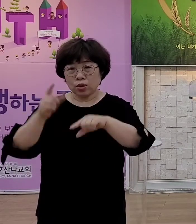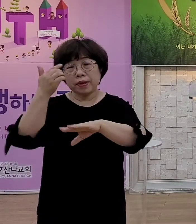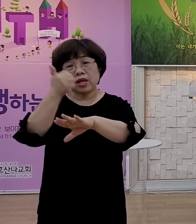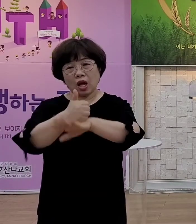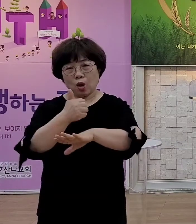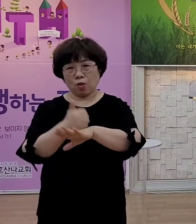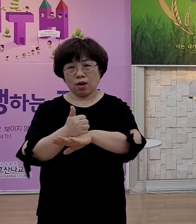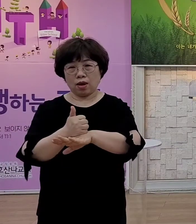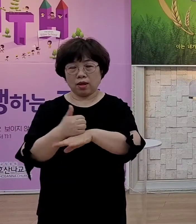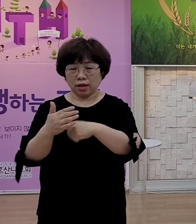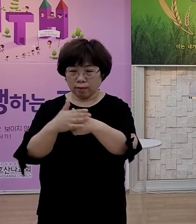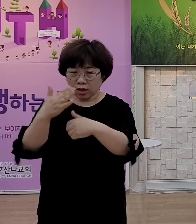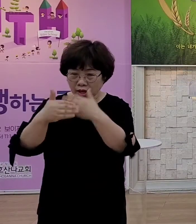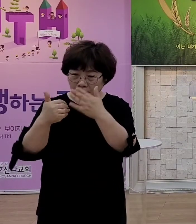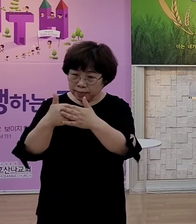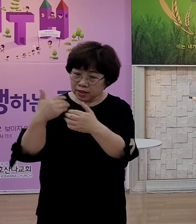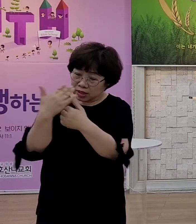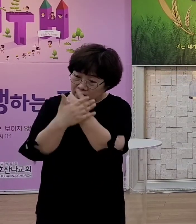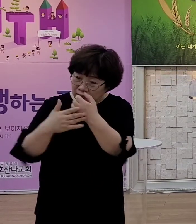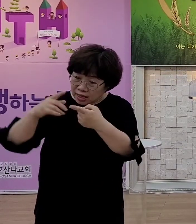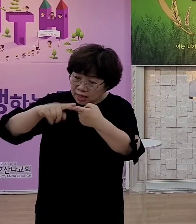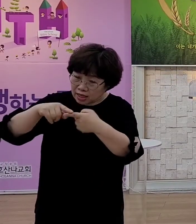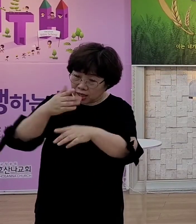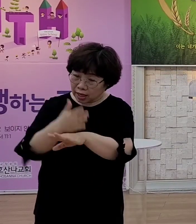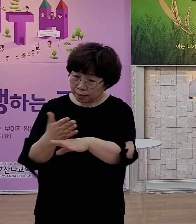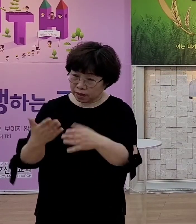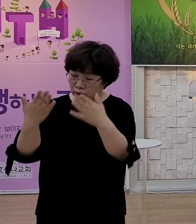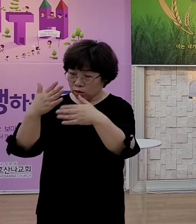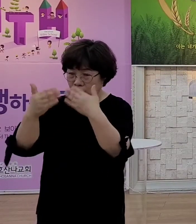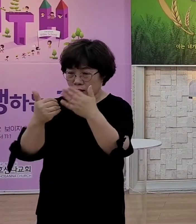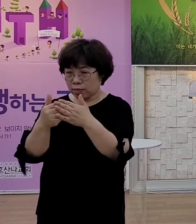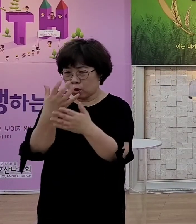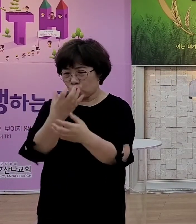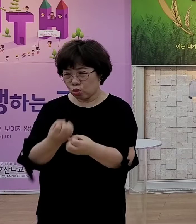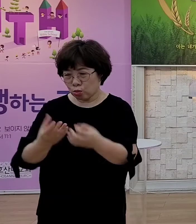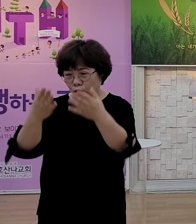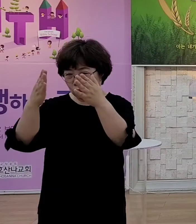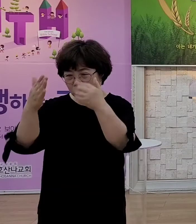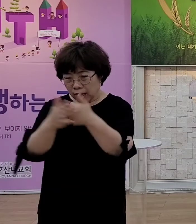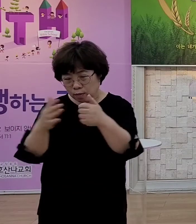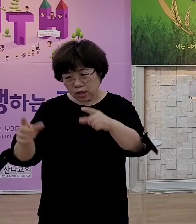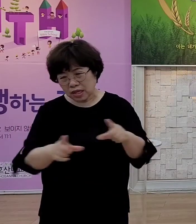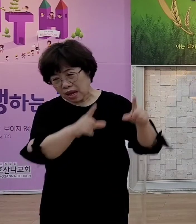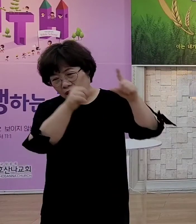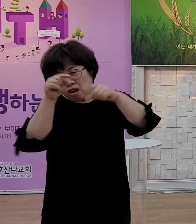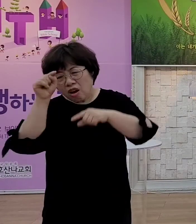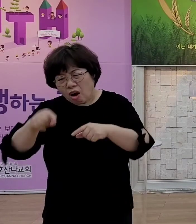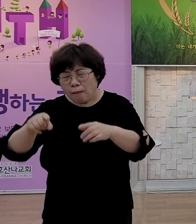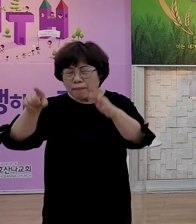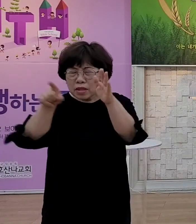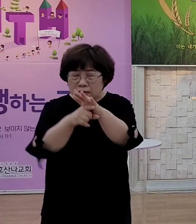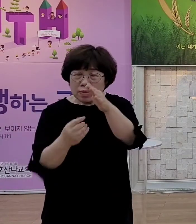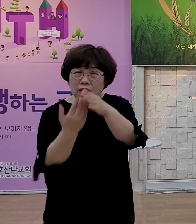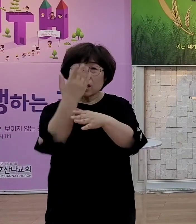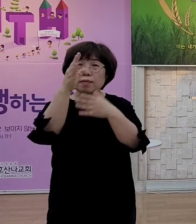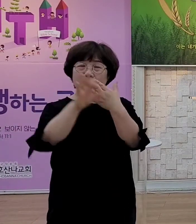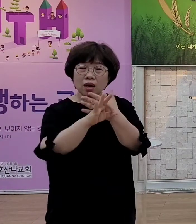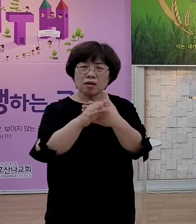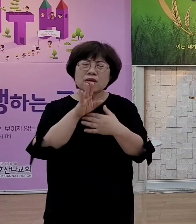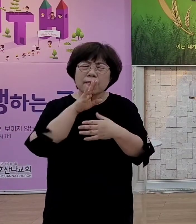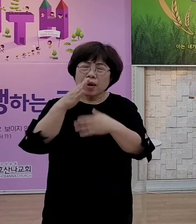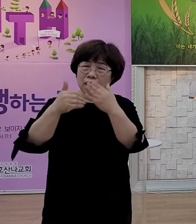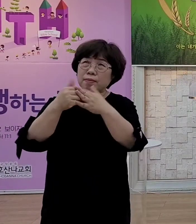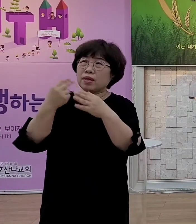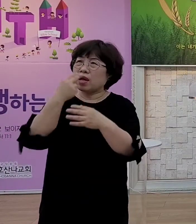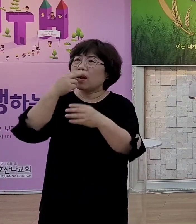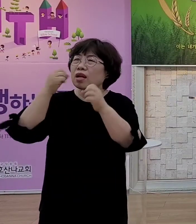하나님의 은혜에 감사하고 하나님의 축복으로 살았음이 여러분 믿어진다면 진짜 하나님이 살아계시고 그분이 내